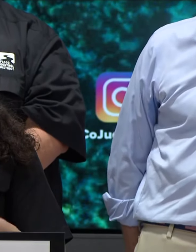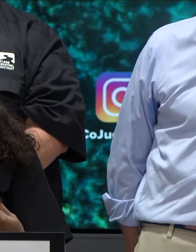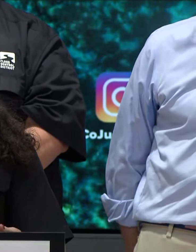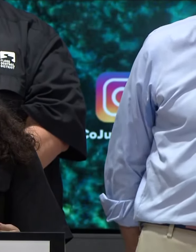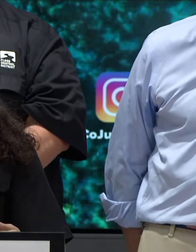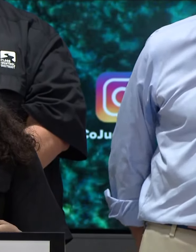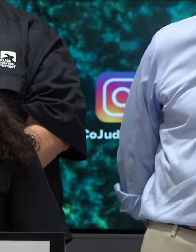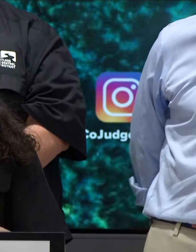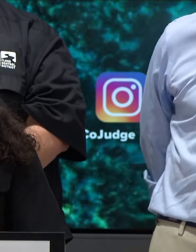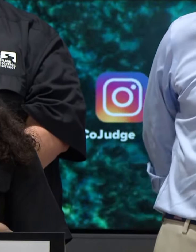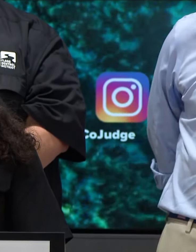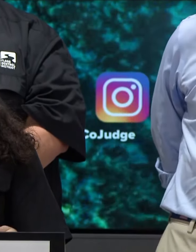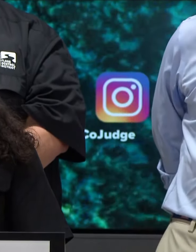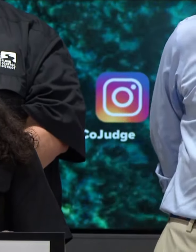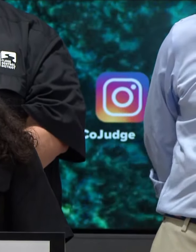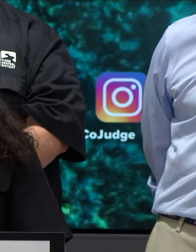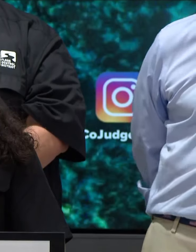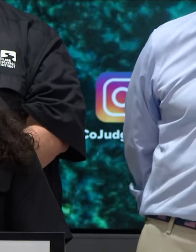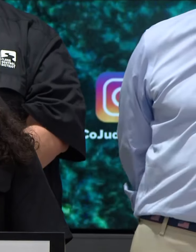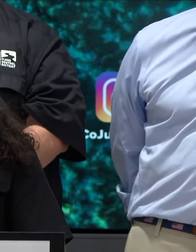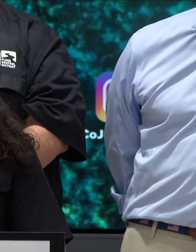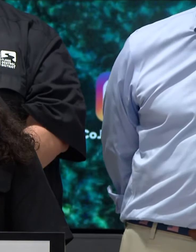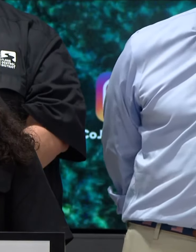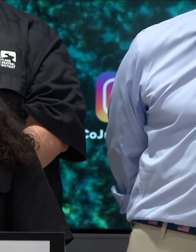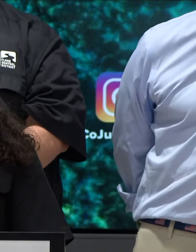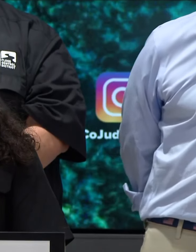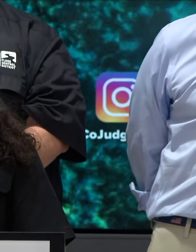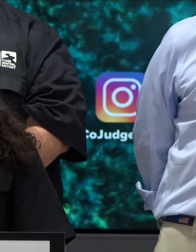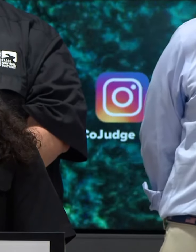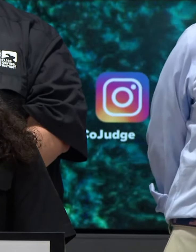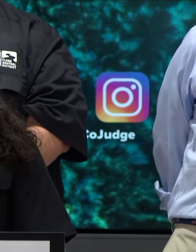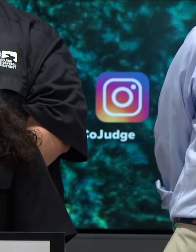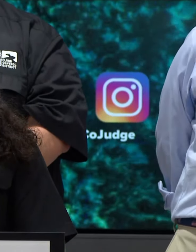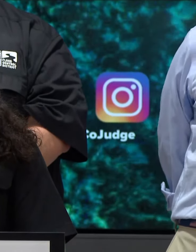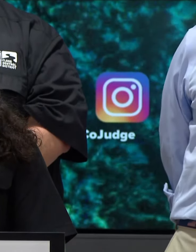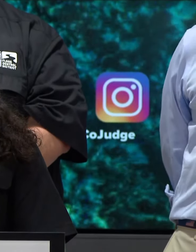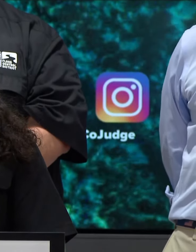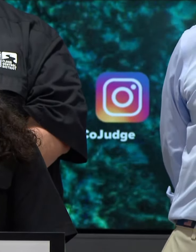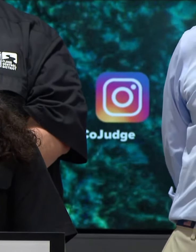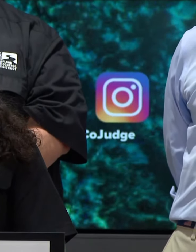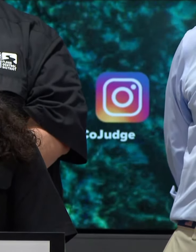para individuos, fondos directos para las familias impactadas.